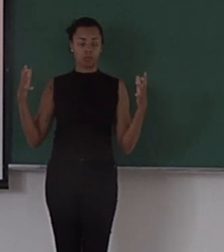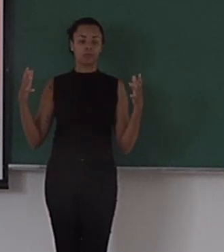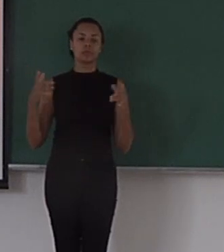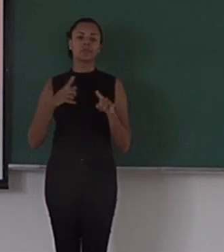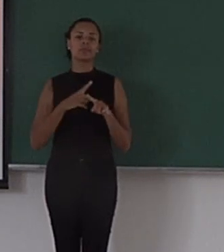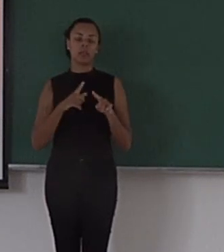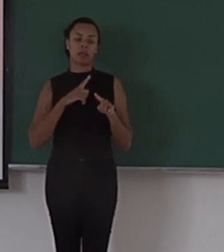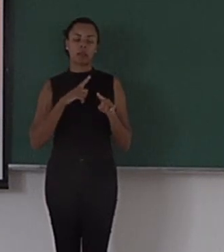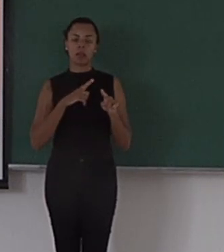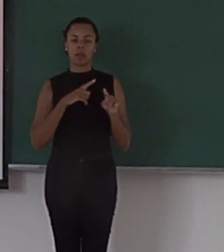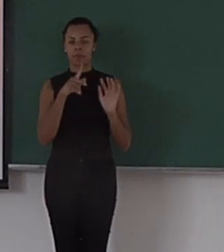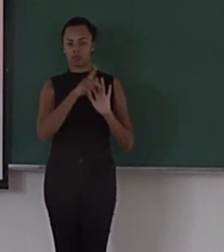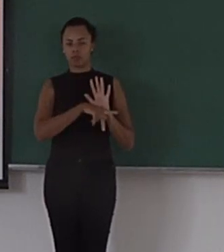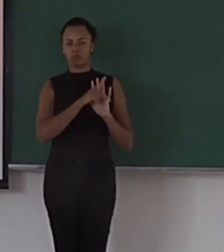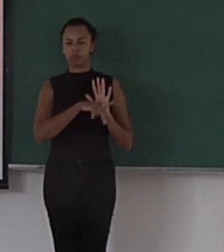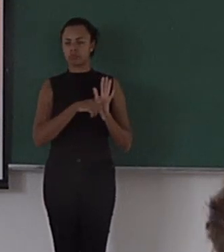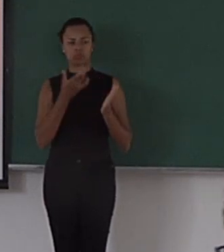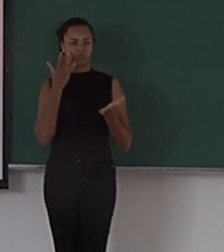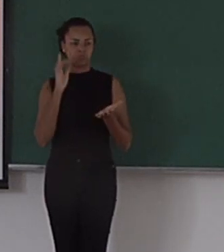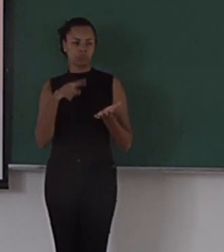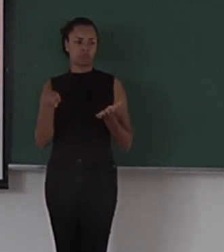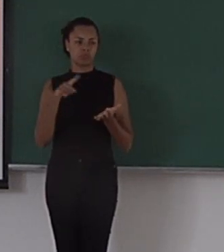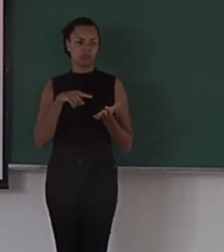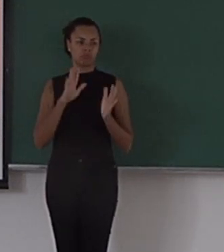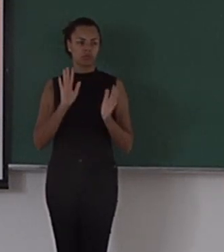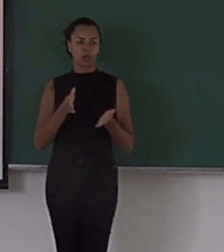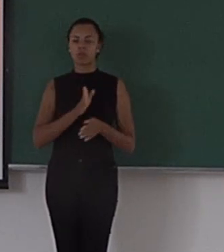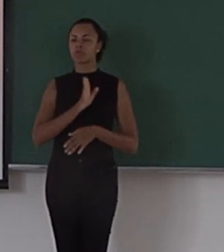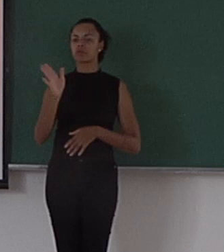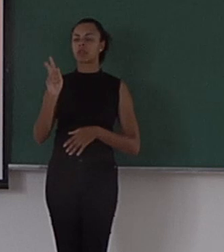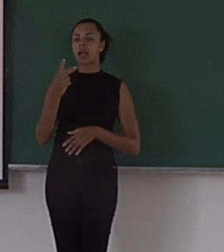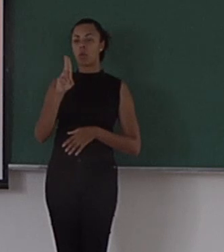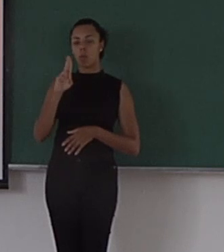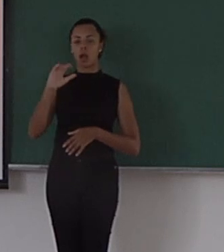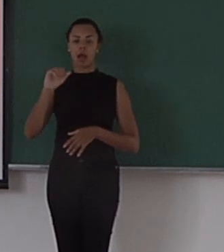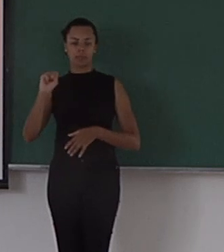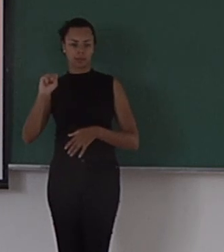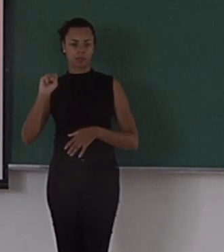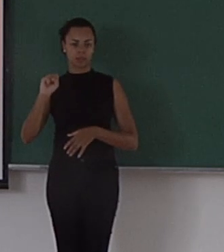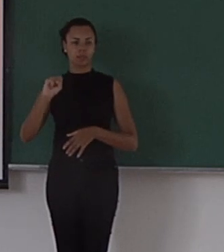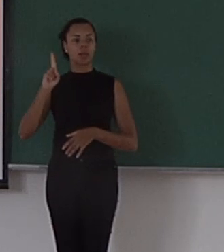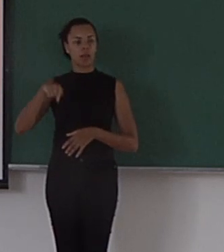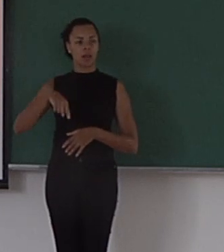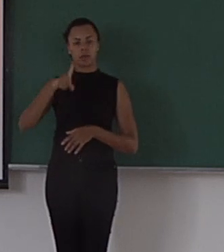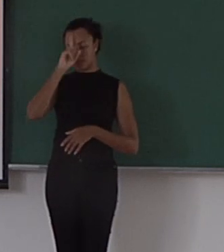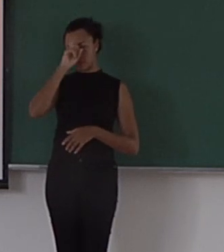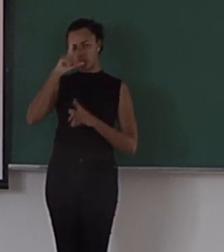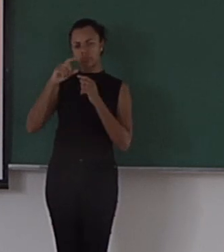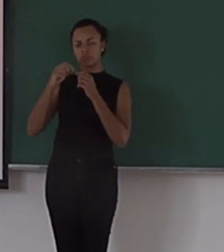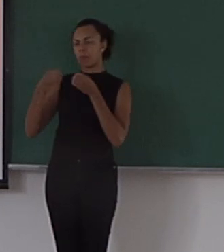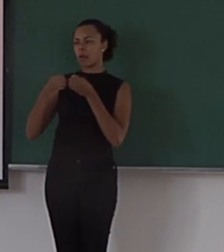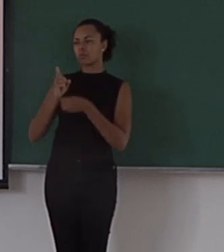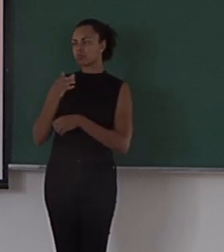a gente tem um projeto, não sei se algum de vocês já visitaram o HU CAIS, que é um hospital da universidade aqui